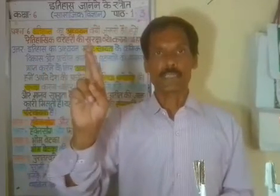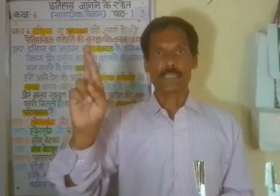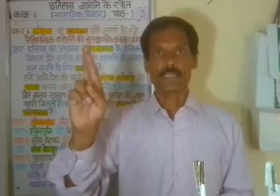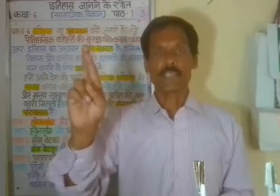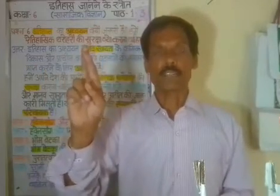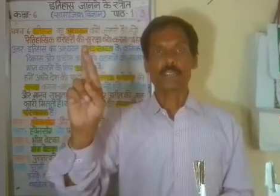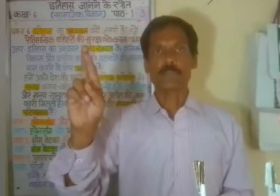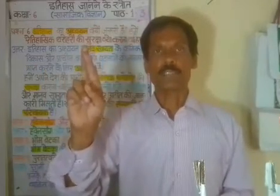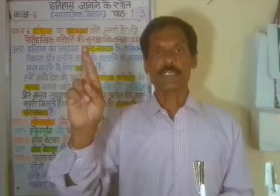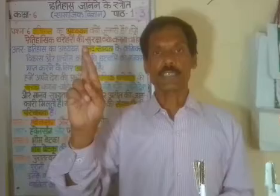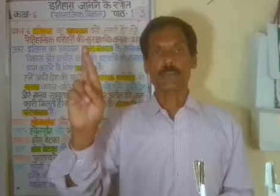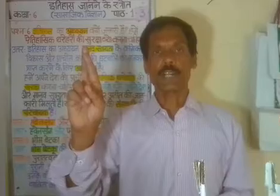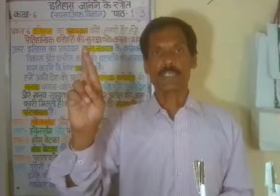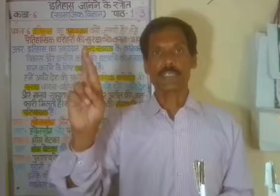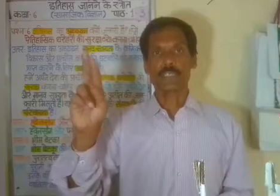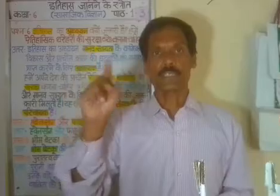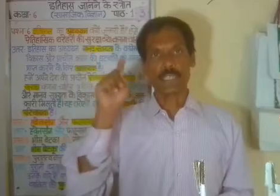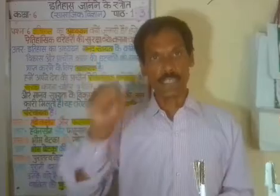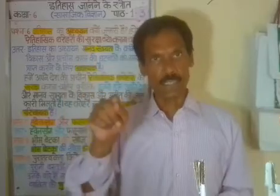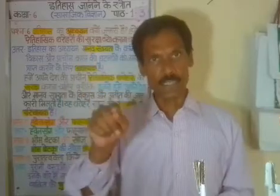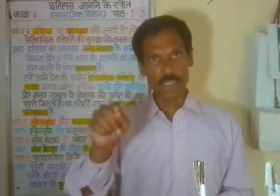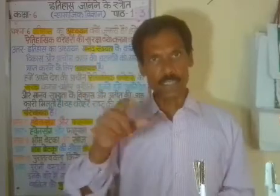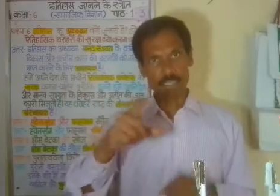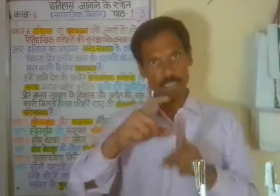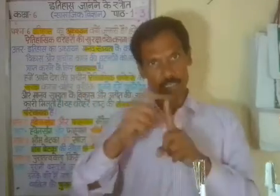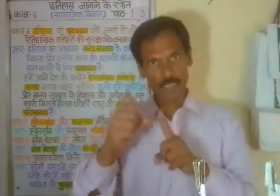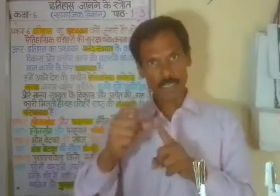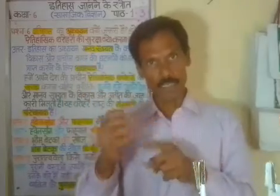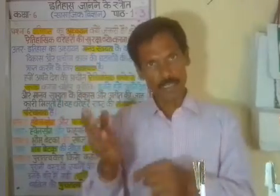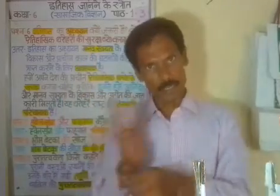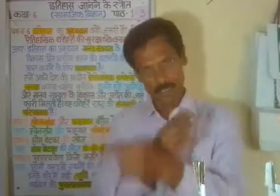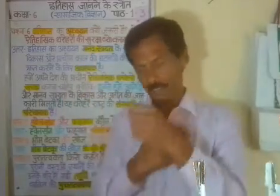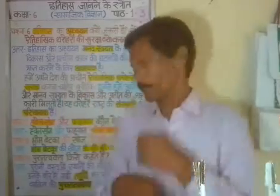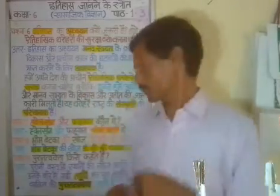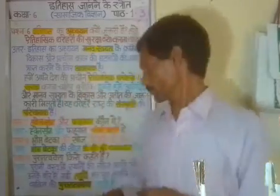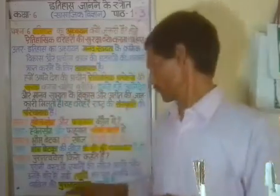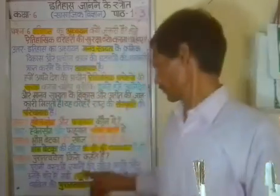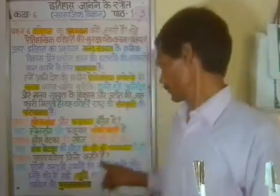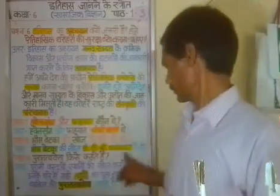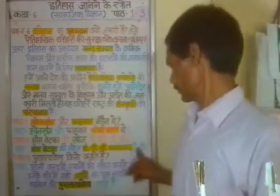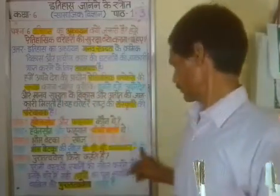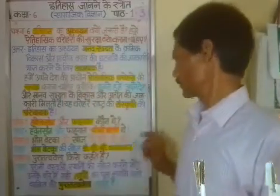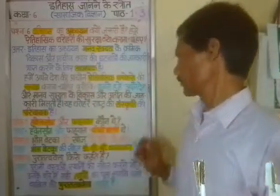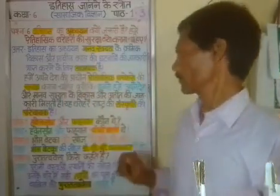बांकणकर, डॉक्टर बी श्री बांकणकर ने की थी।